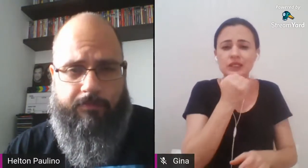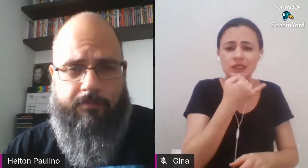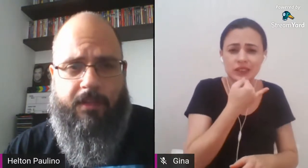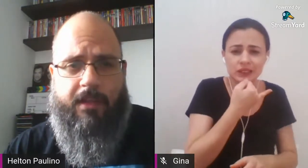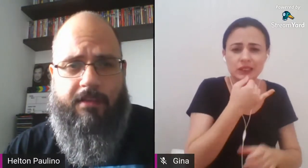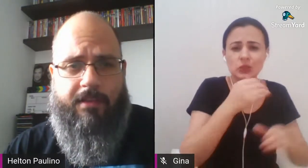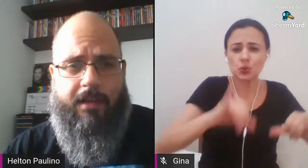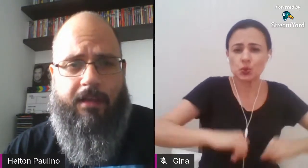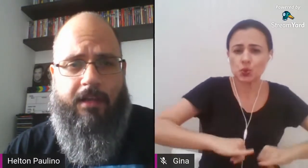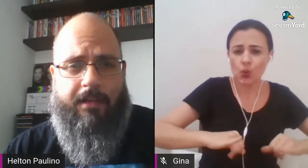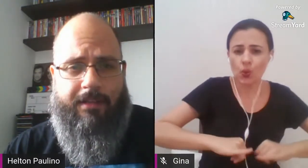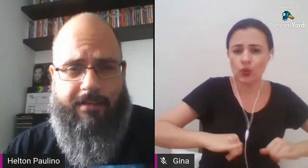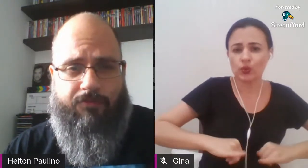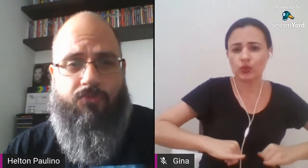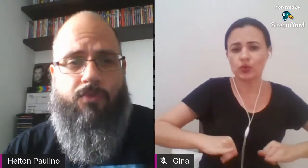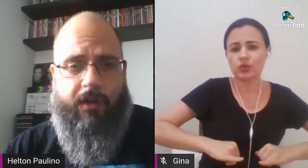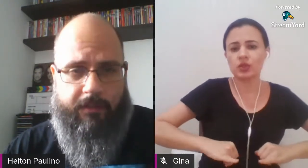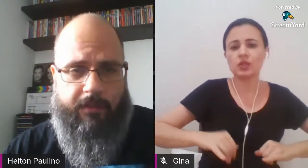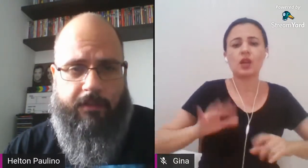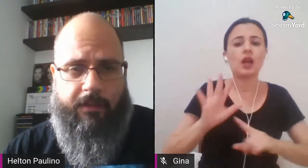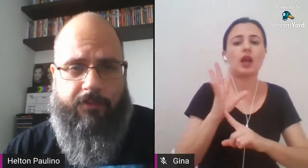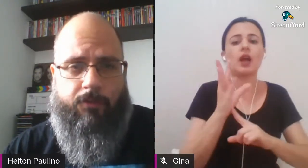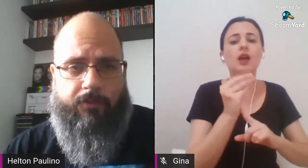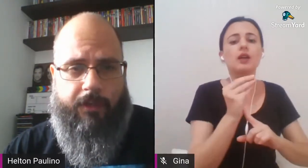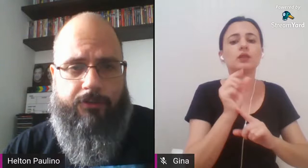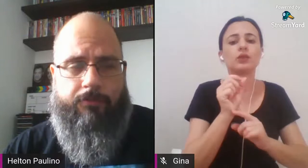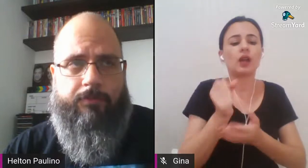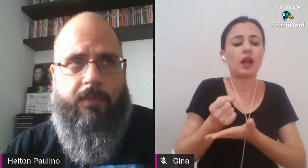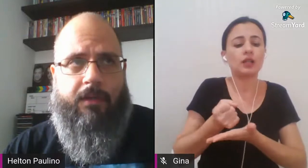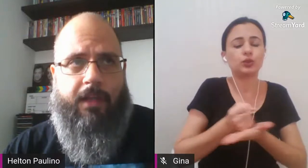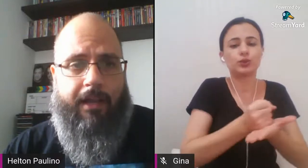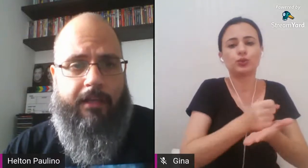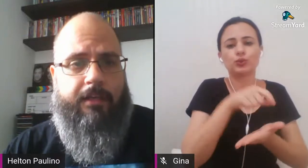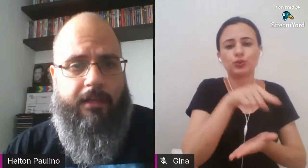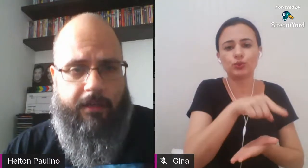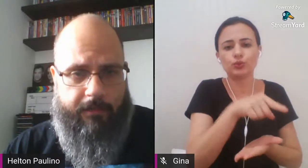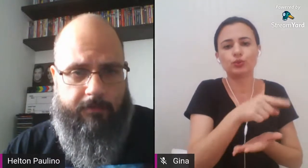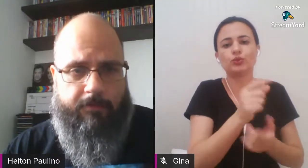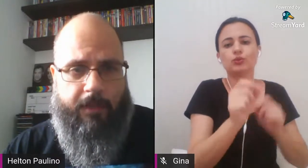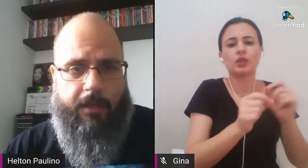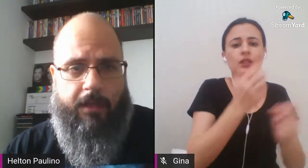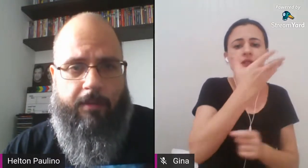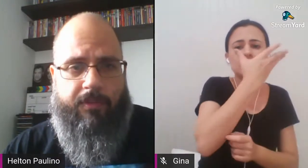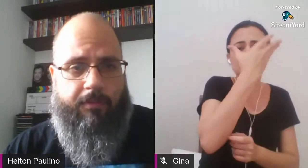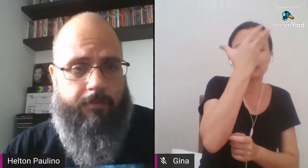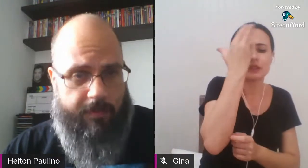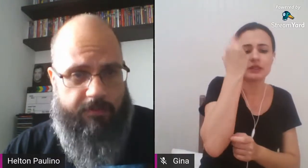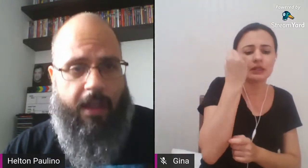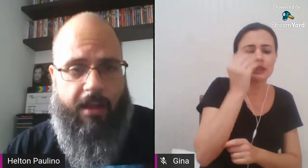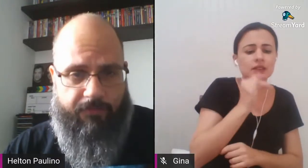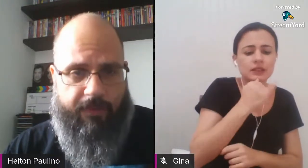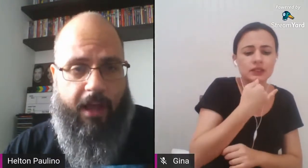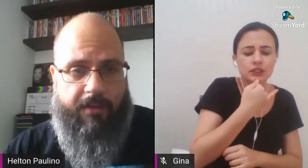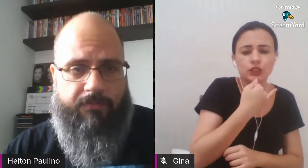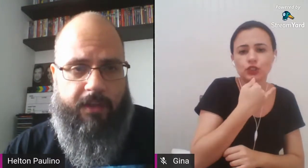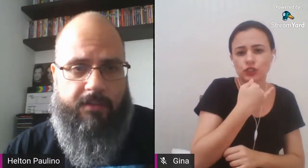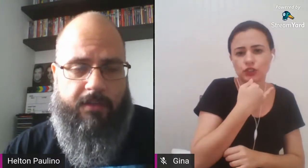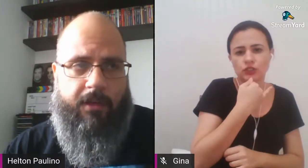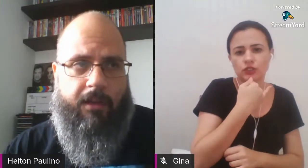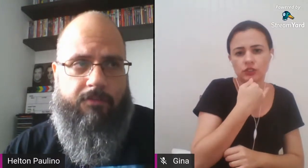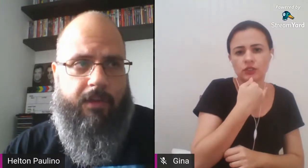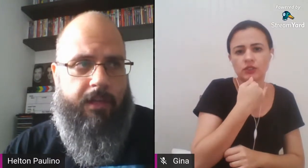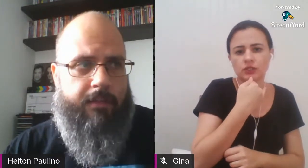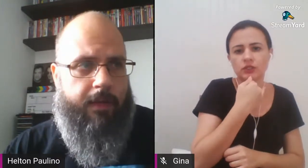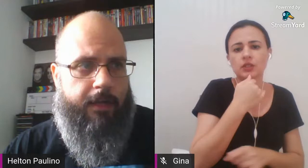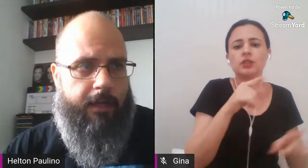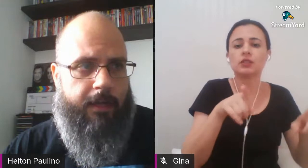pouco dessa fuga, deste contexto, da alegria, né? E muitas das vezes da